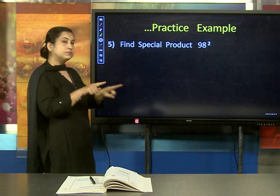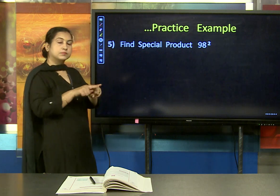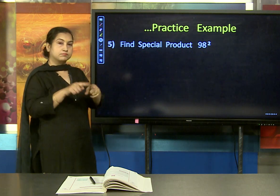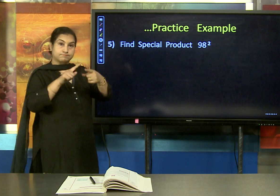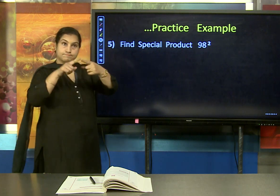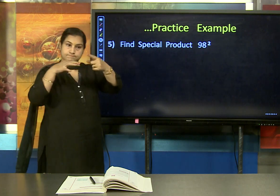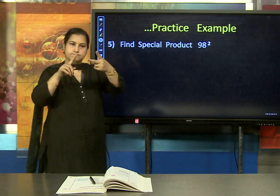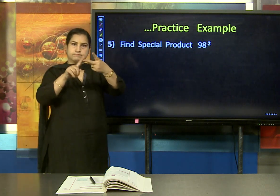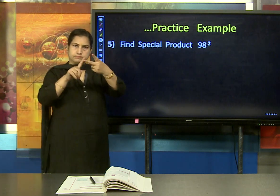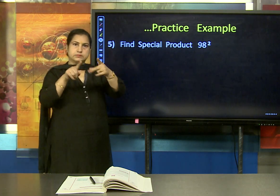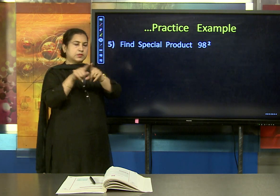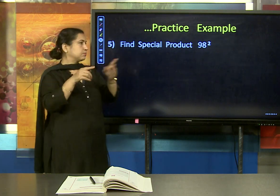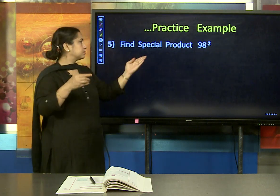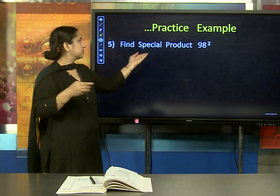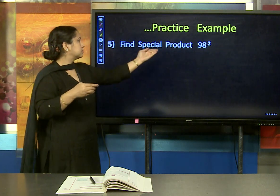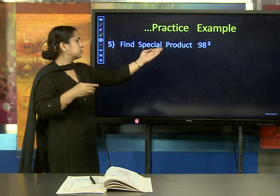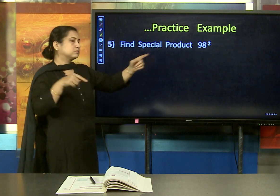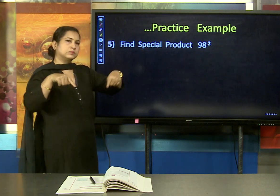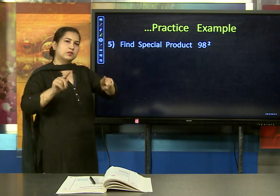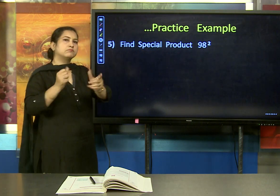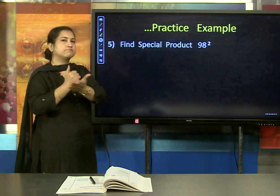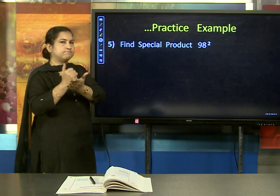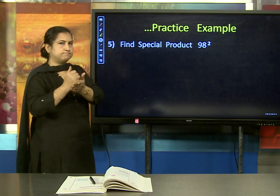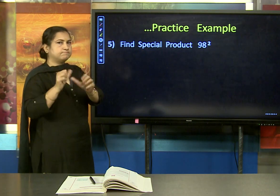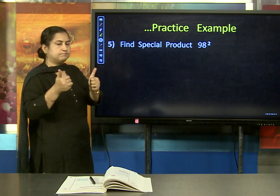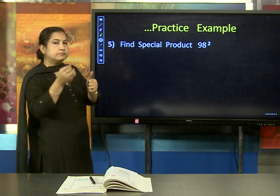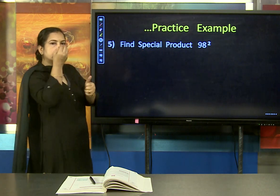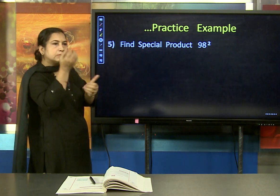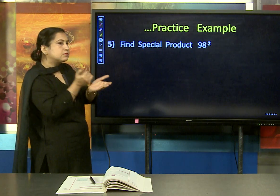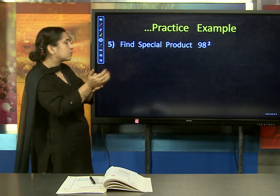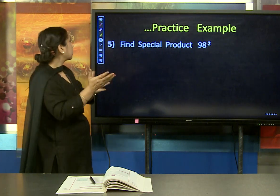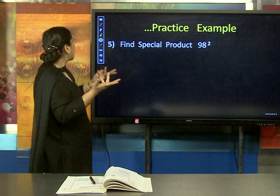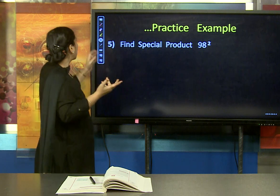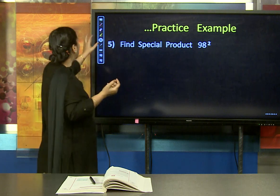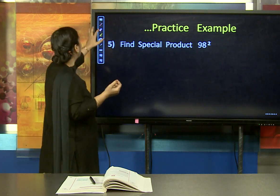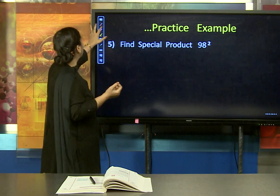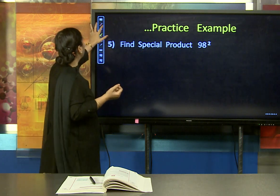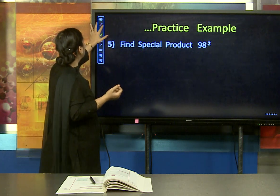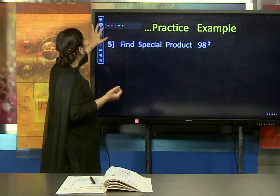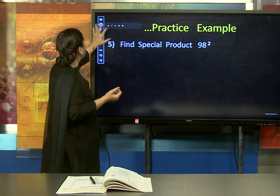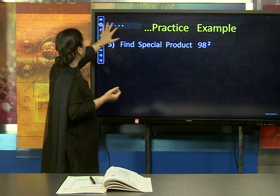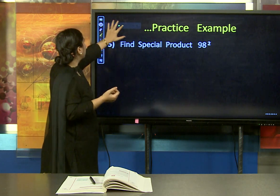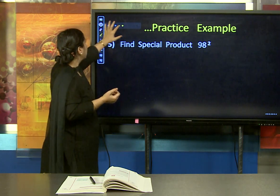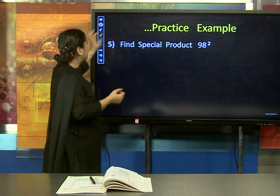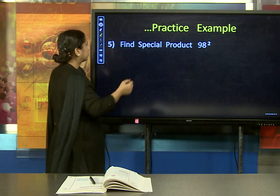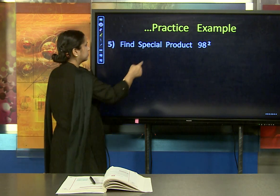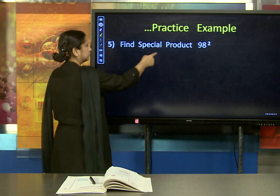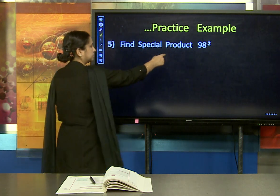उसी तरह से एक और सवाल देखिए कैसे हम स्पेशल प्रोडक्ट निकालेंगे इसका।